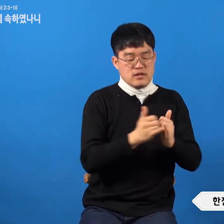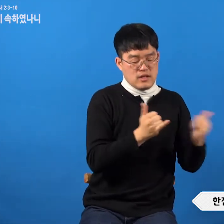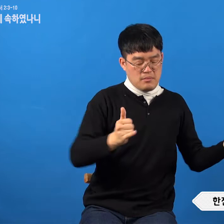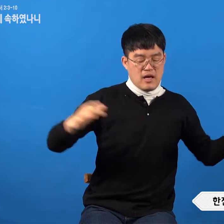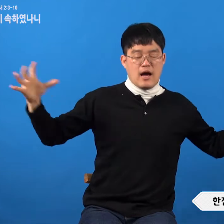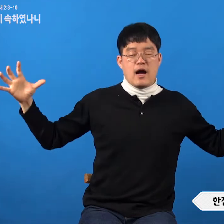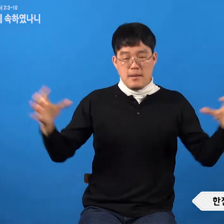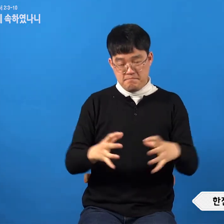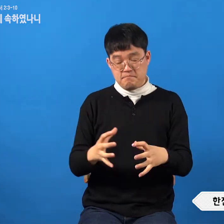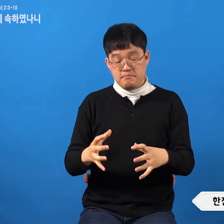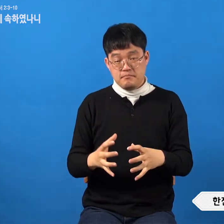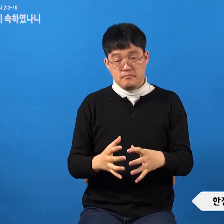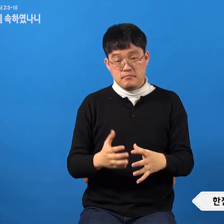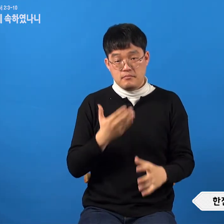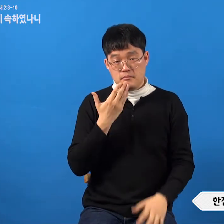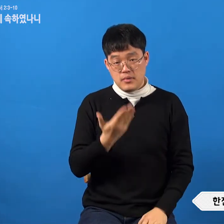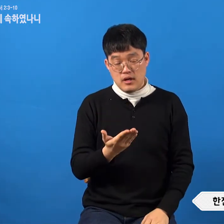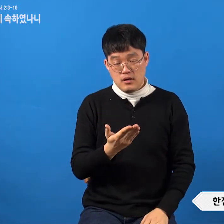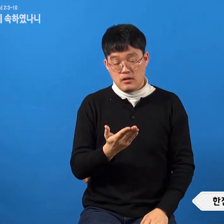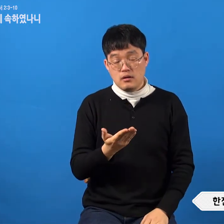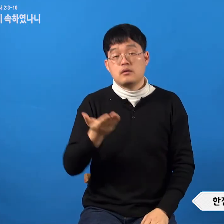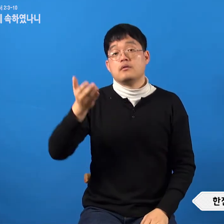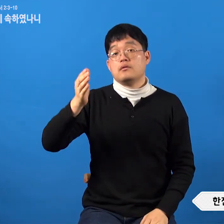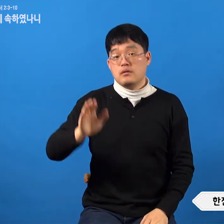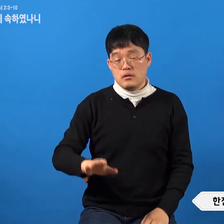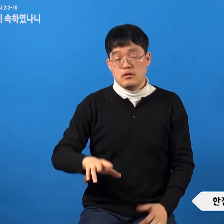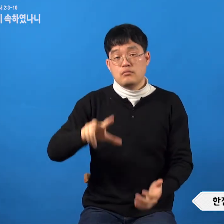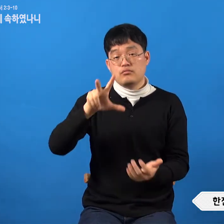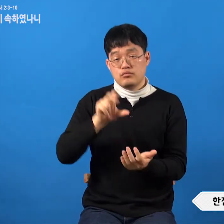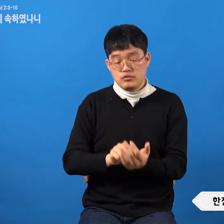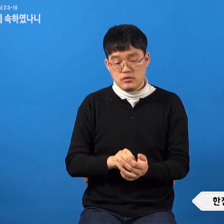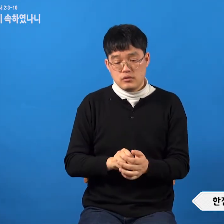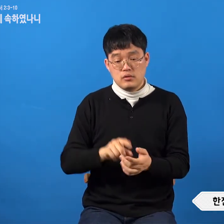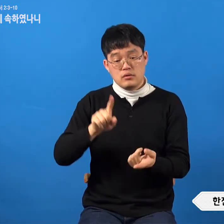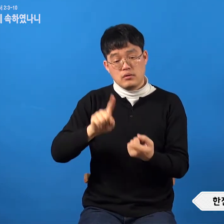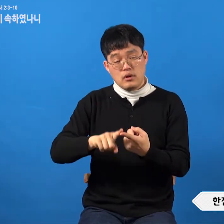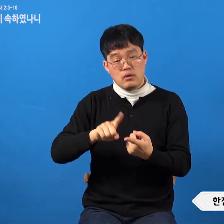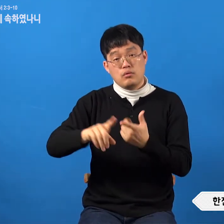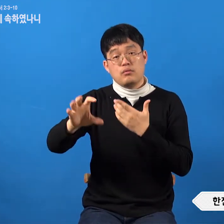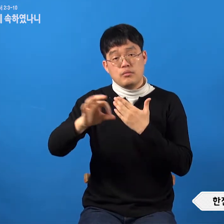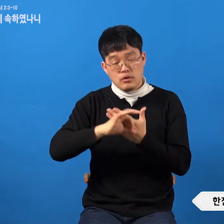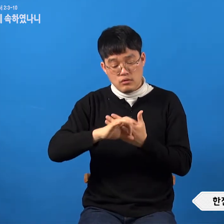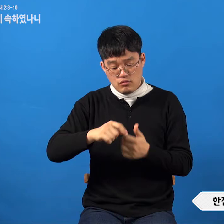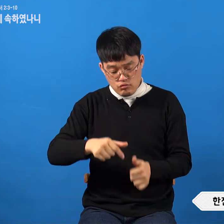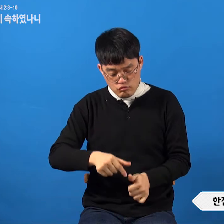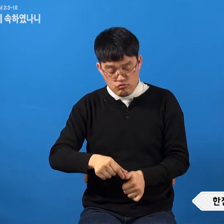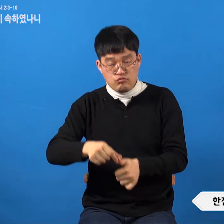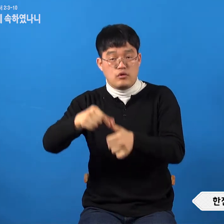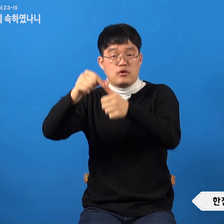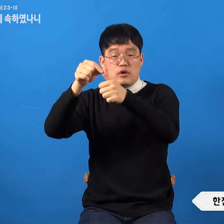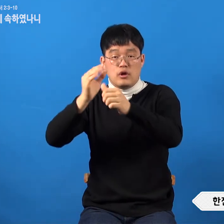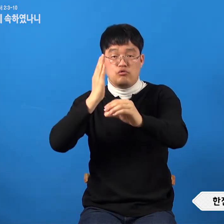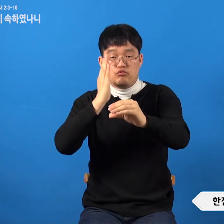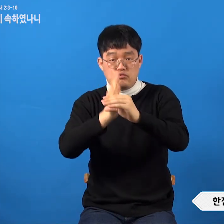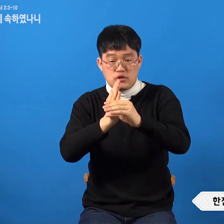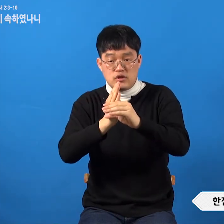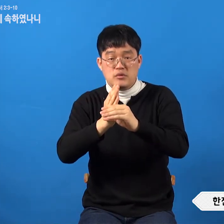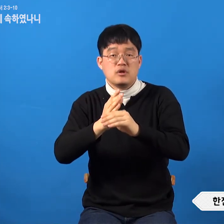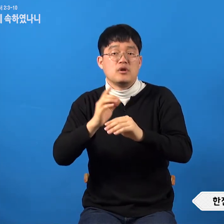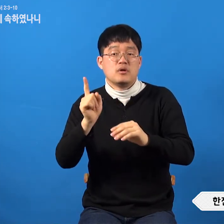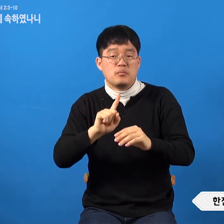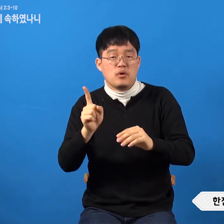것이죠. 그런데 문제는 그런 주장대로 하면 구원의 주도권이